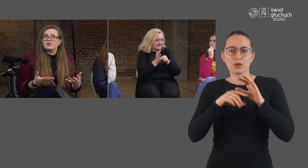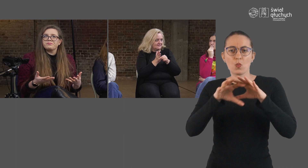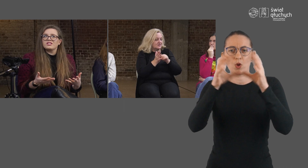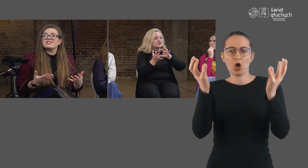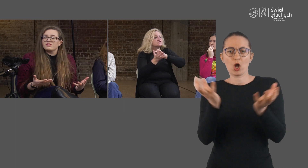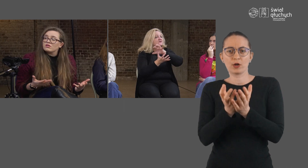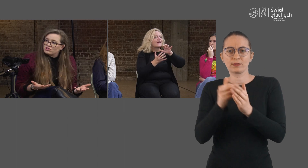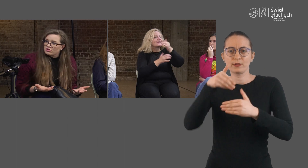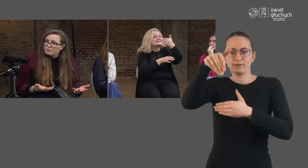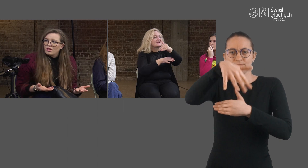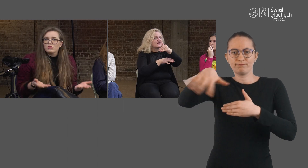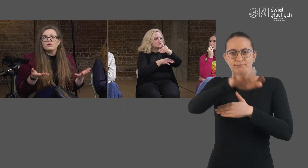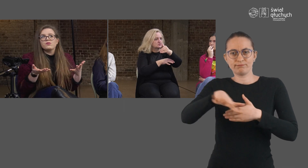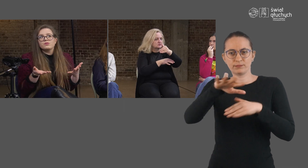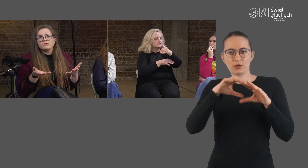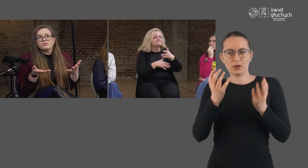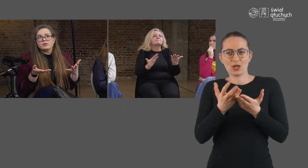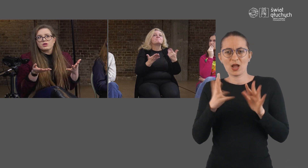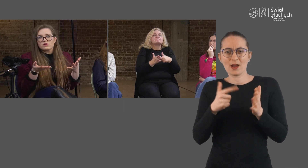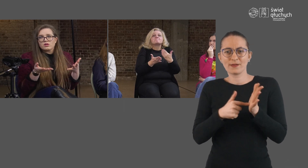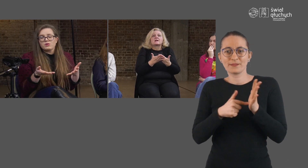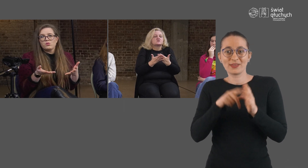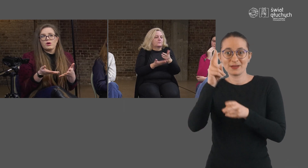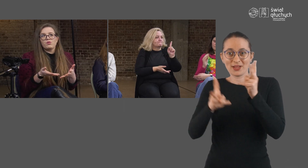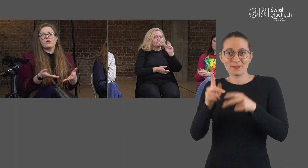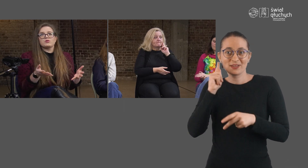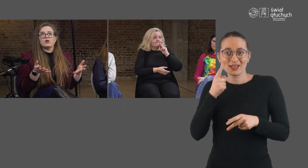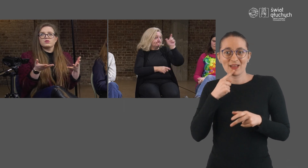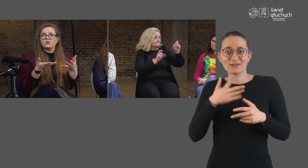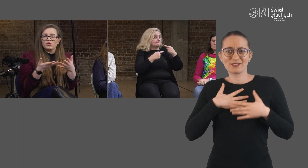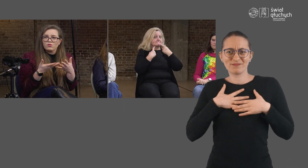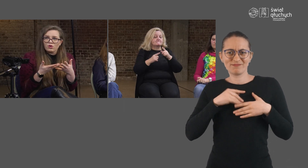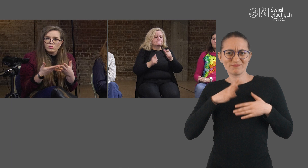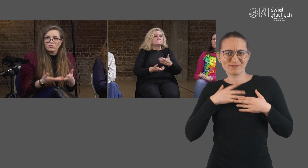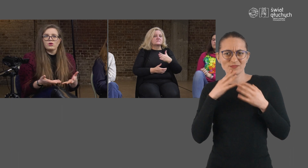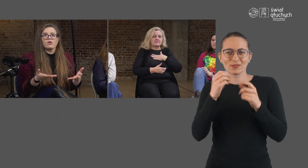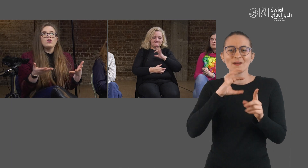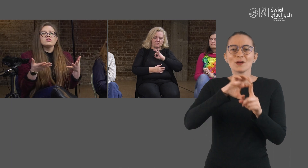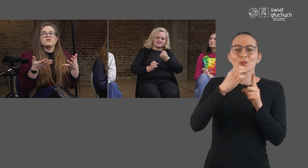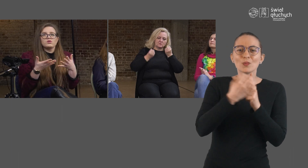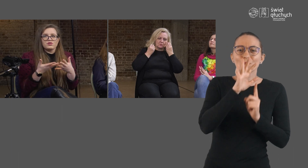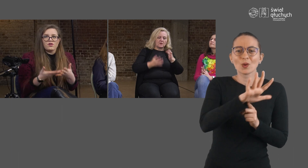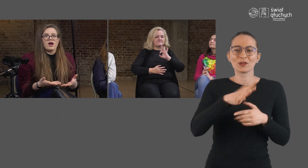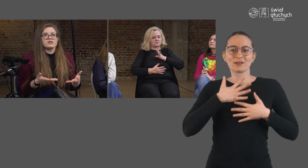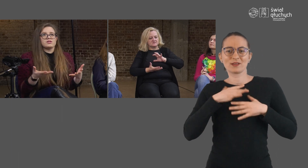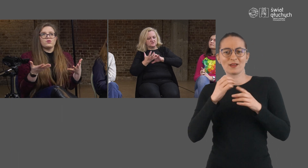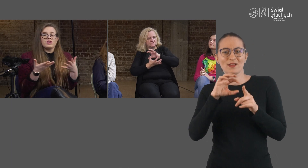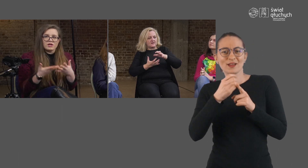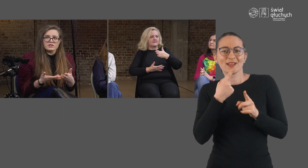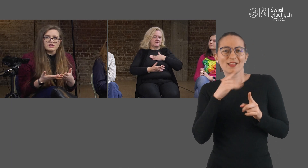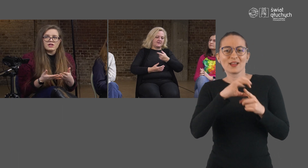ze światem zewnętrznym. No bo na przykład osoby głuche mówią, że mają swoją kulturę, swój